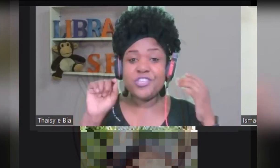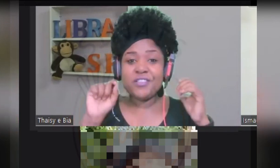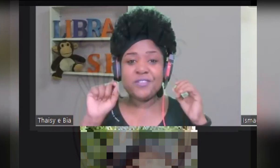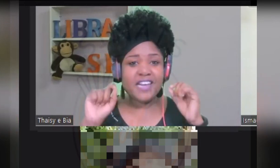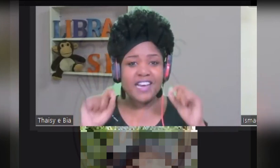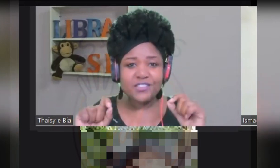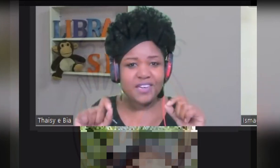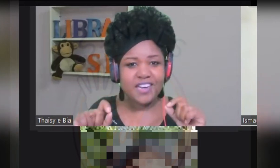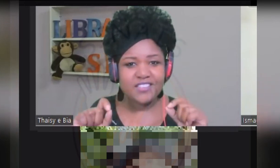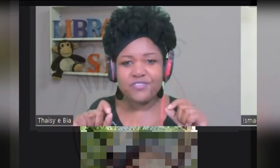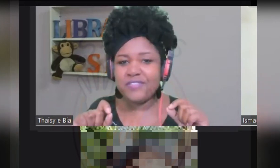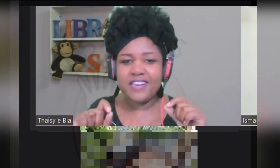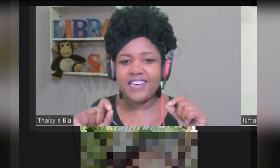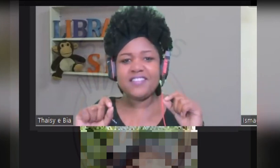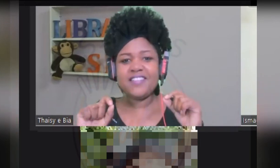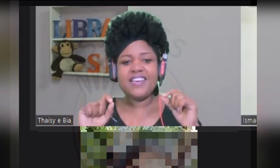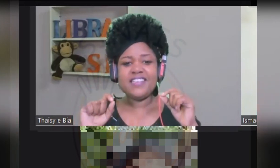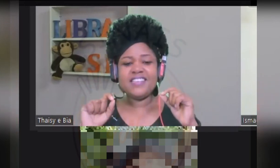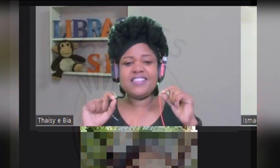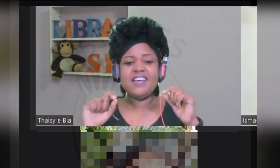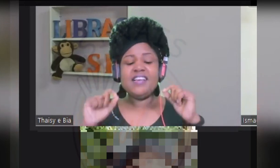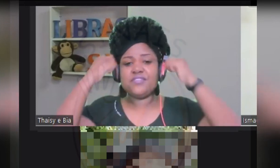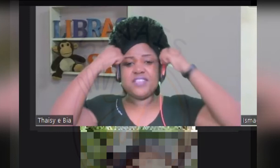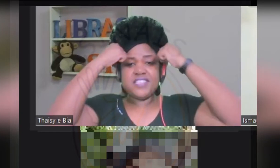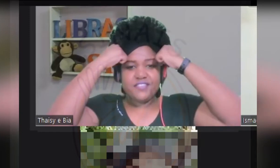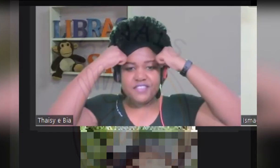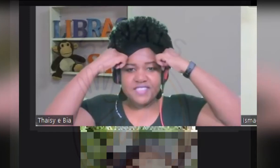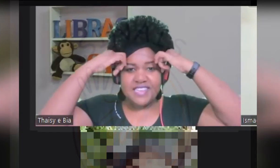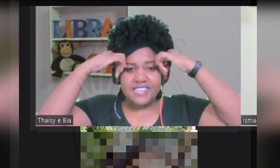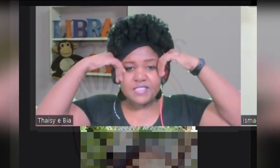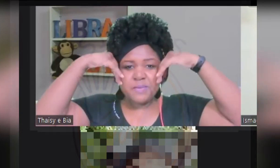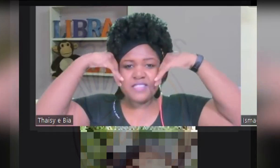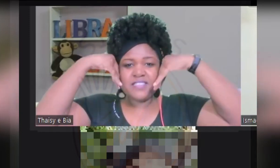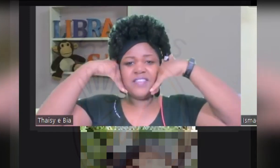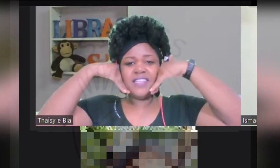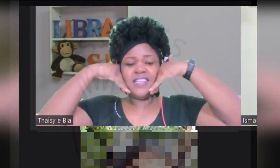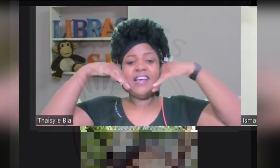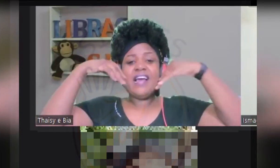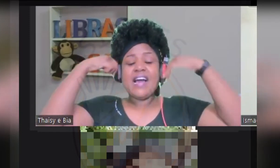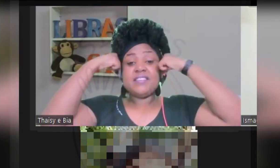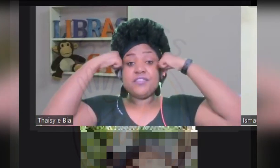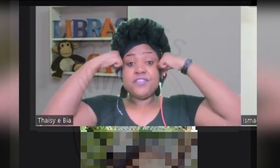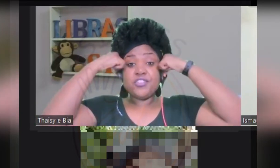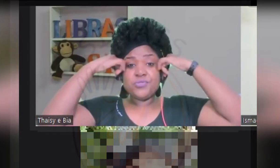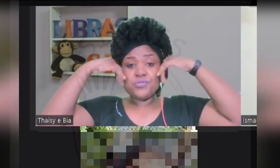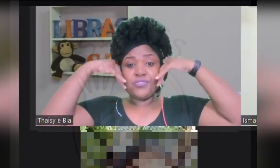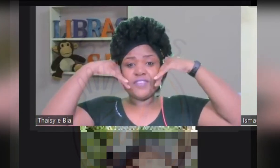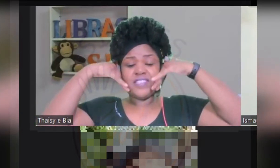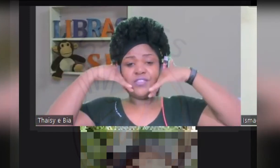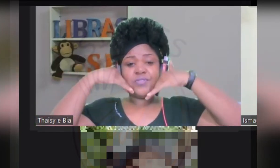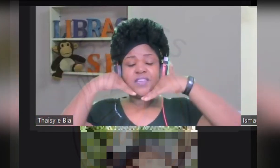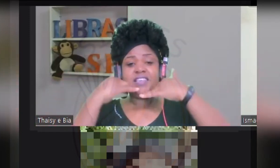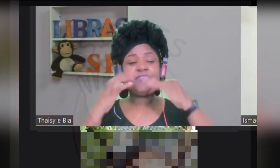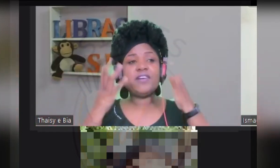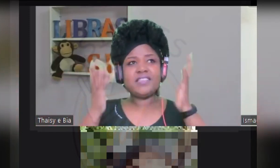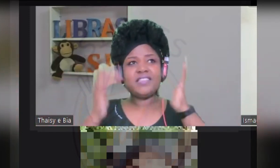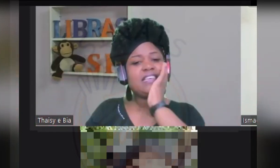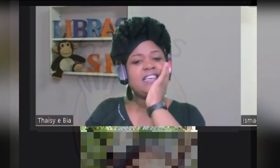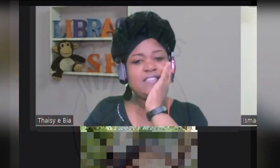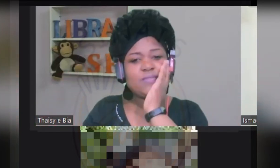jeito natural de falar não é esse. Talvez ele vai fazer essa expressão aqui. Aí se eu vejo um surdo fazendo isso aqui, eu falo, o que é isso